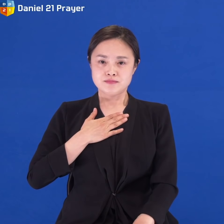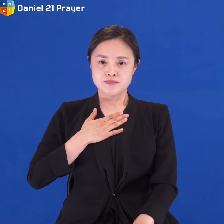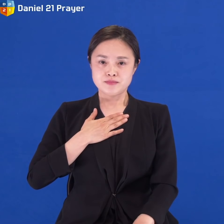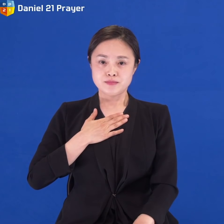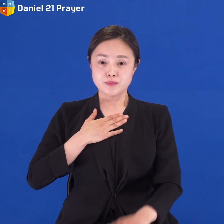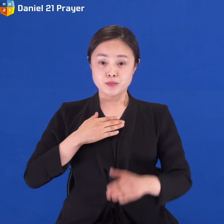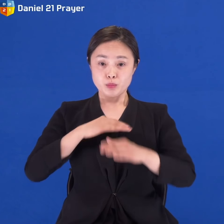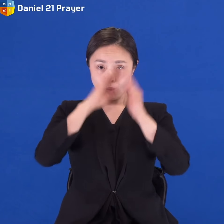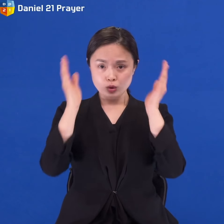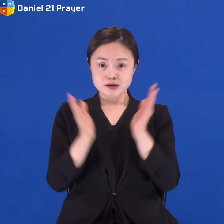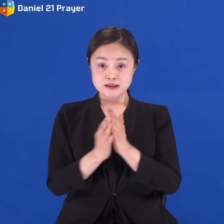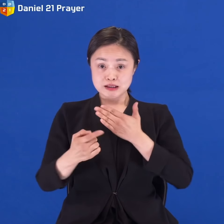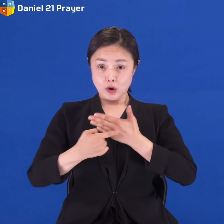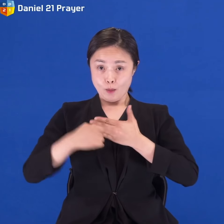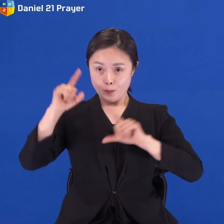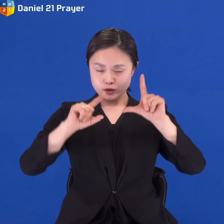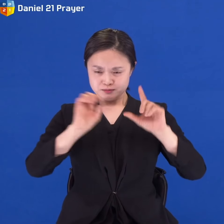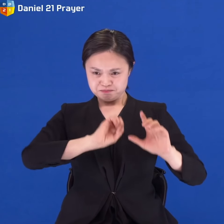저에게